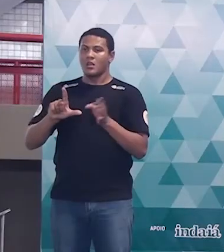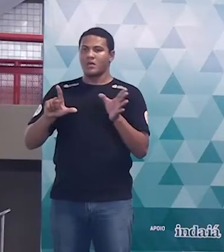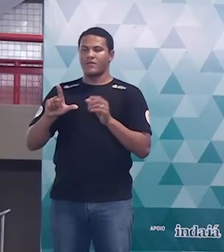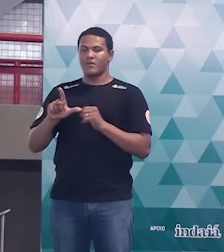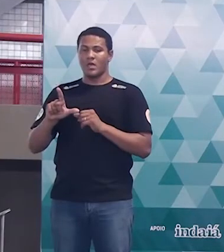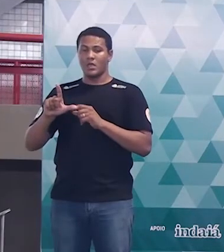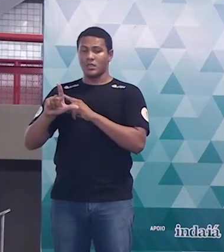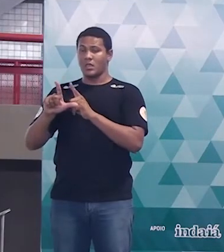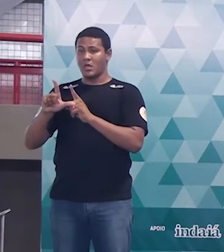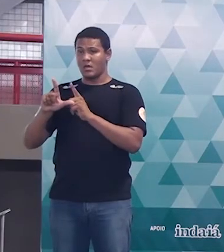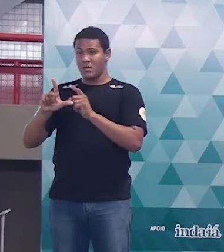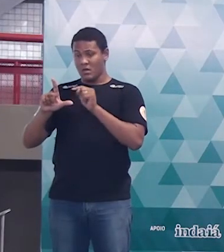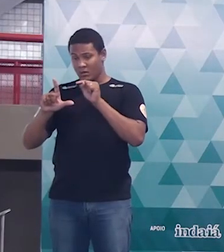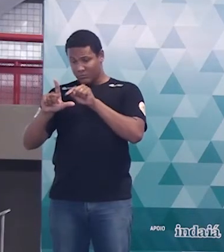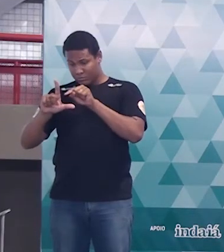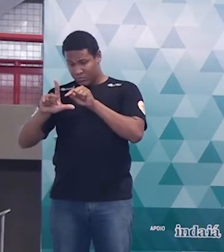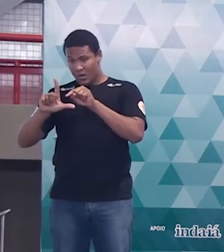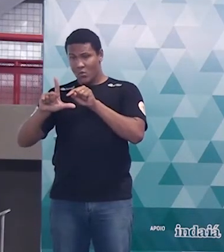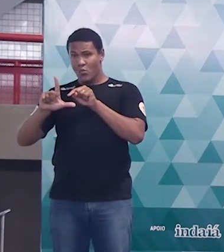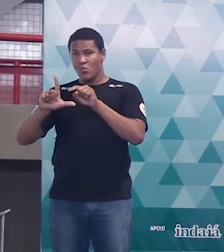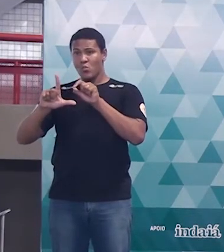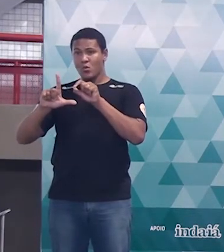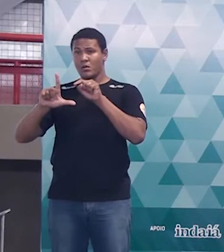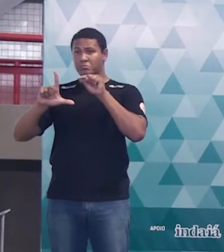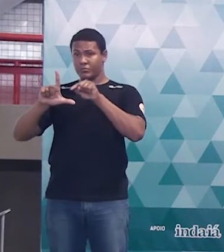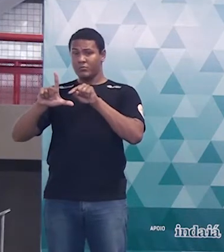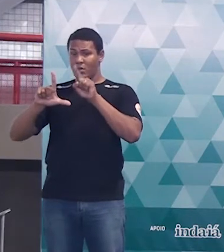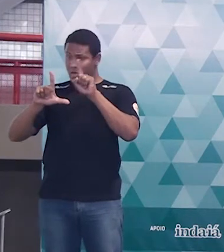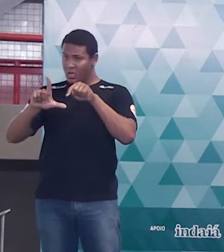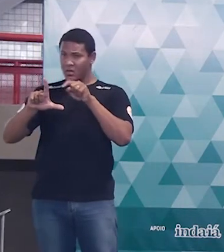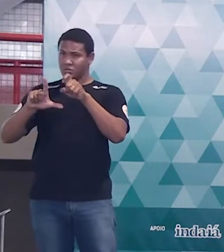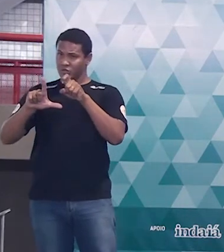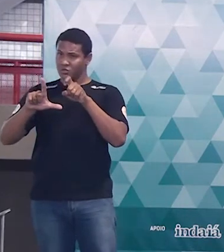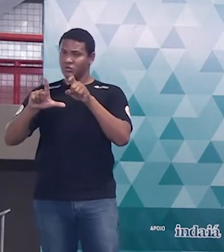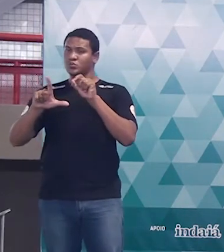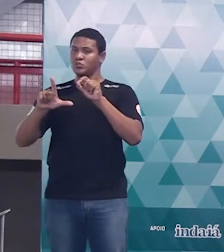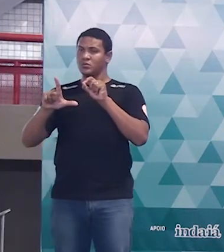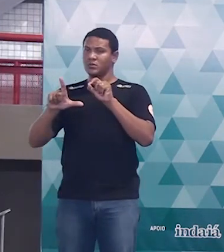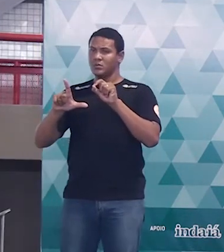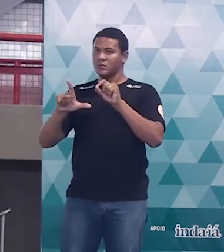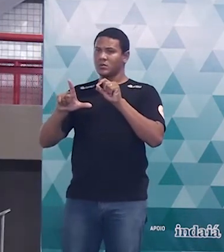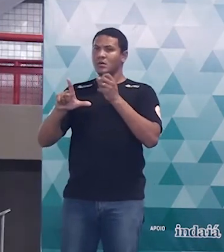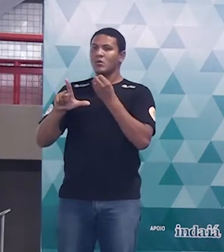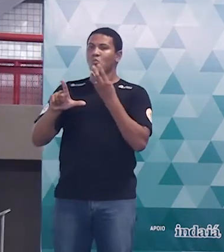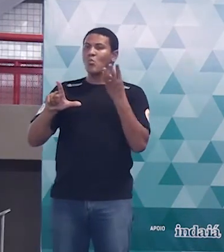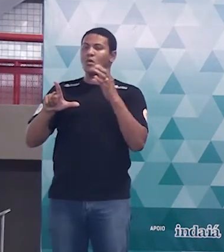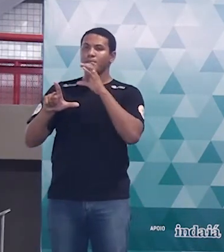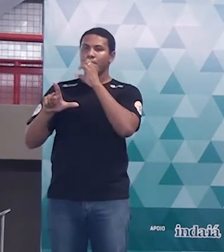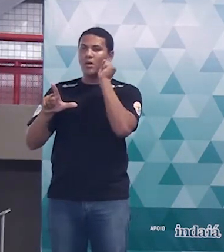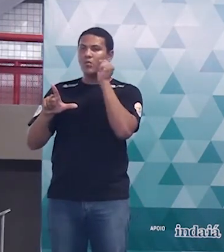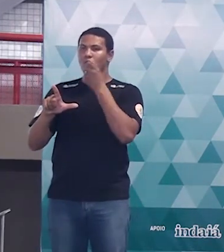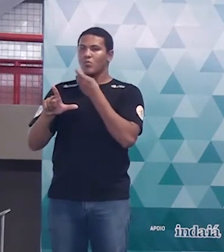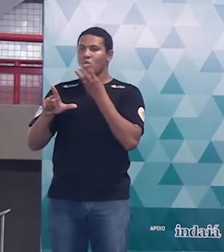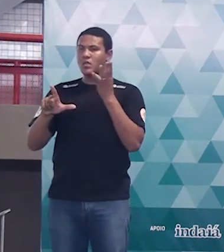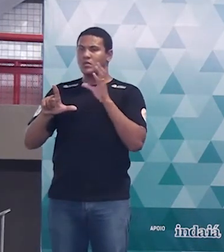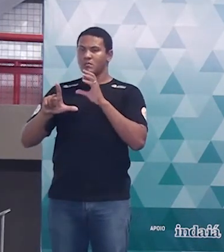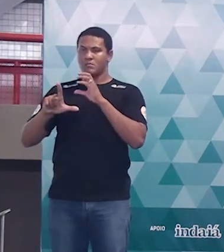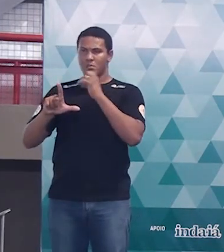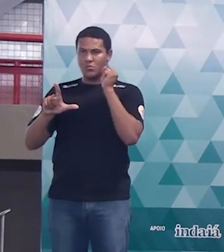ponto. Porque este eixo x está representando o número de pães comprados.